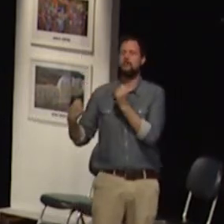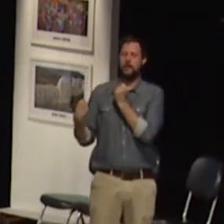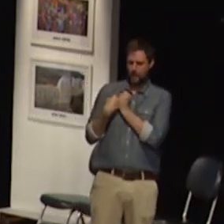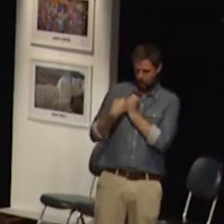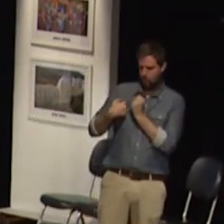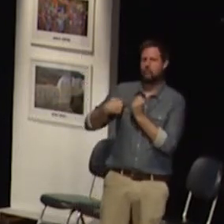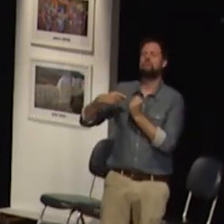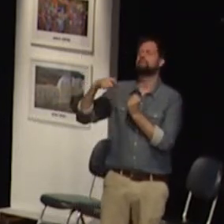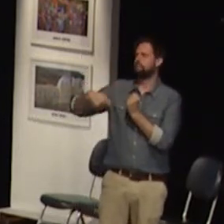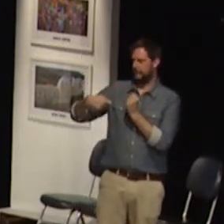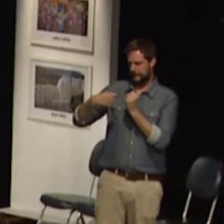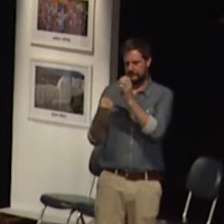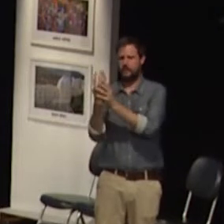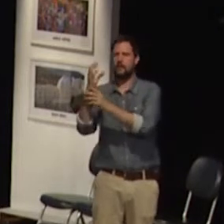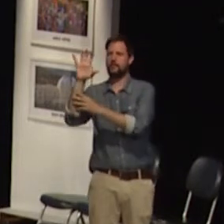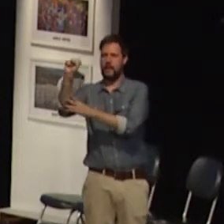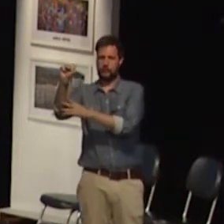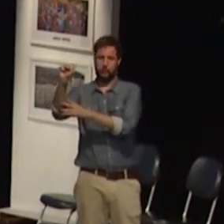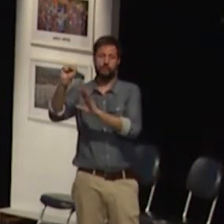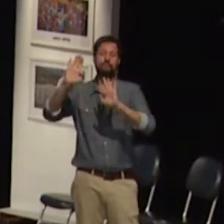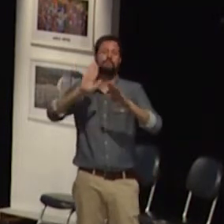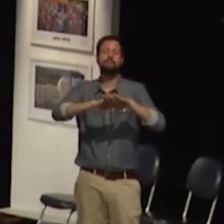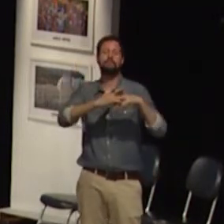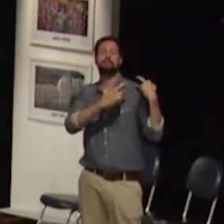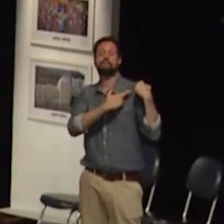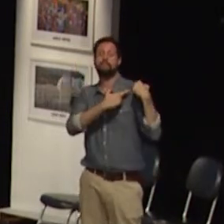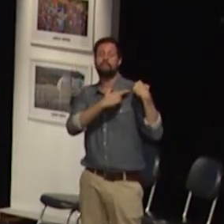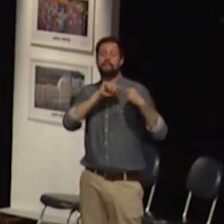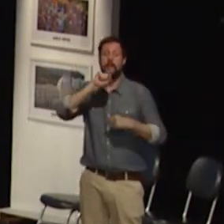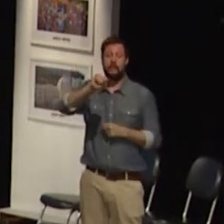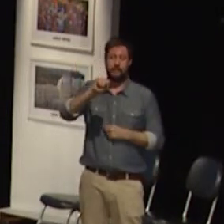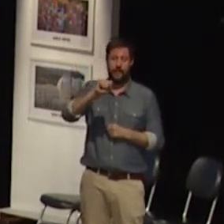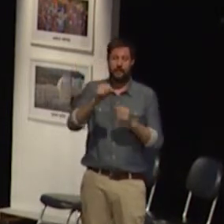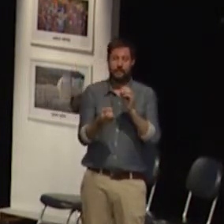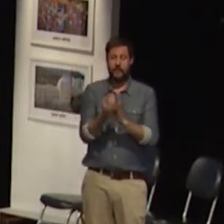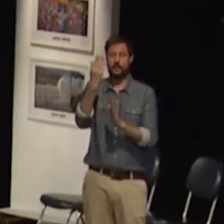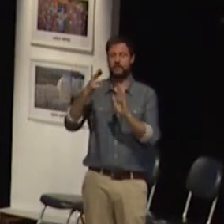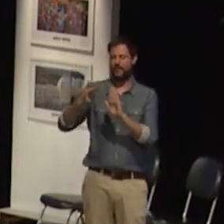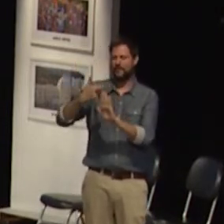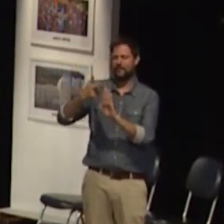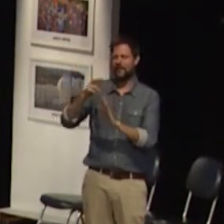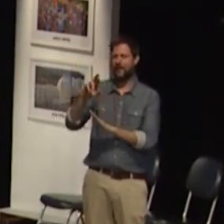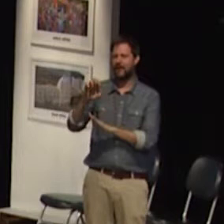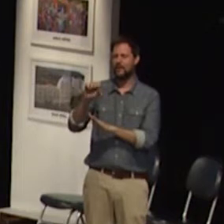com o INEP, né, apoiando, para estar fazendo esse cadastro com uma melhor responsabilidade,